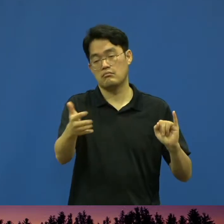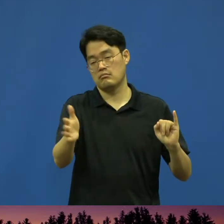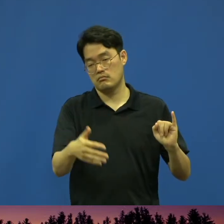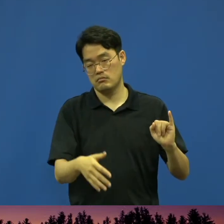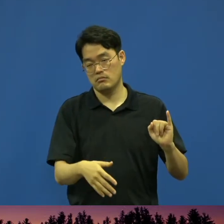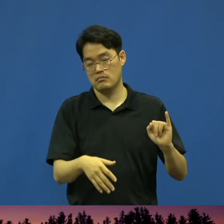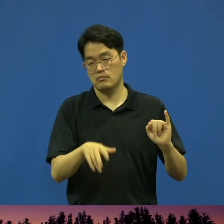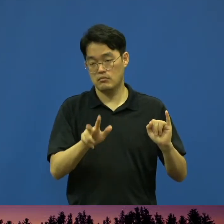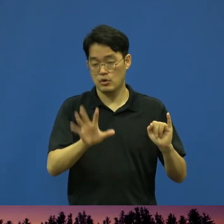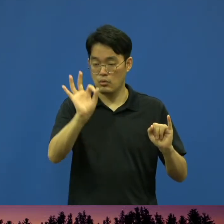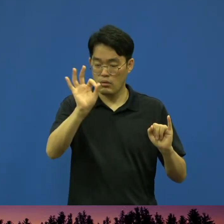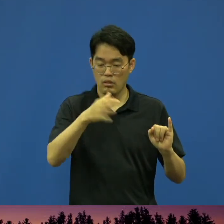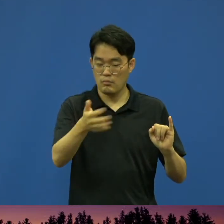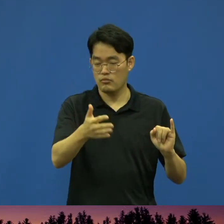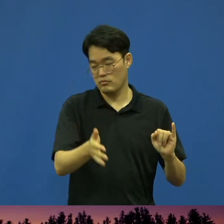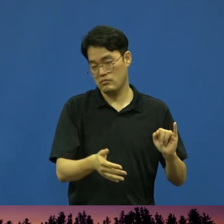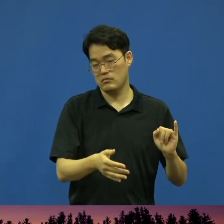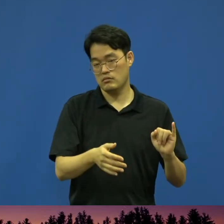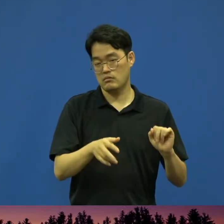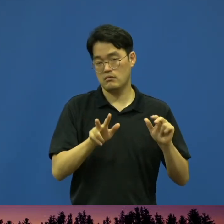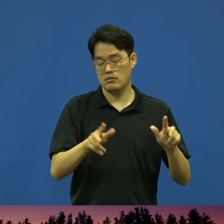없었습니다. 인생의 위기가